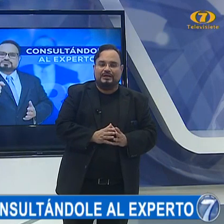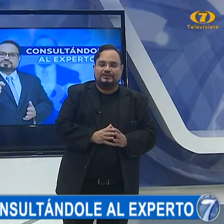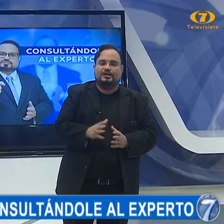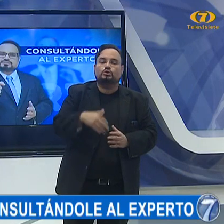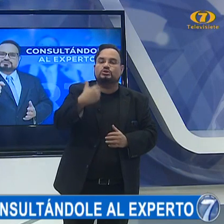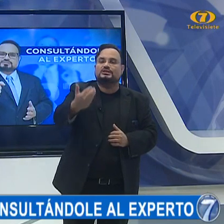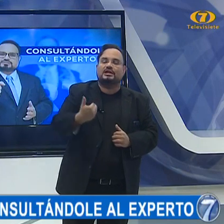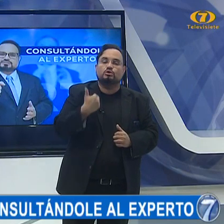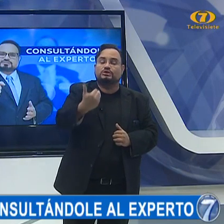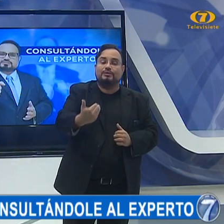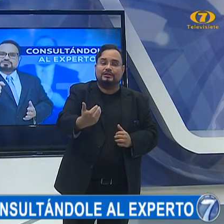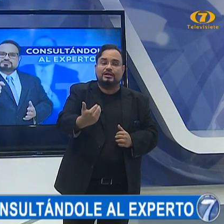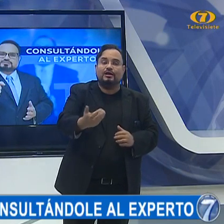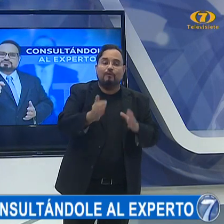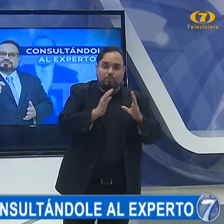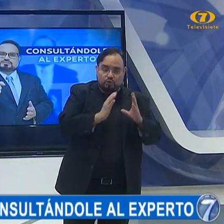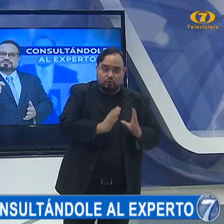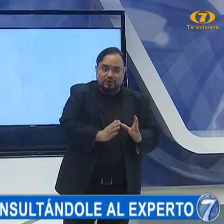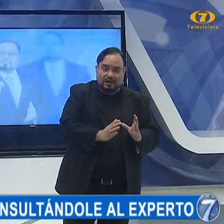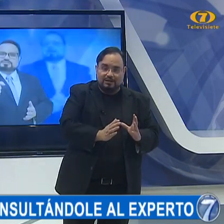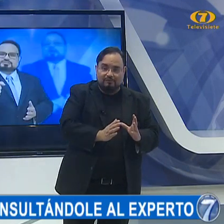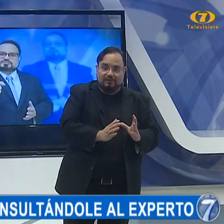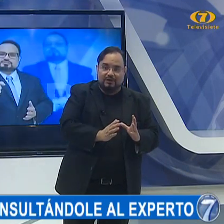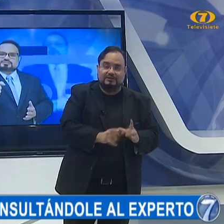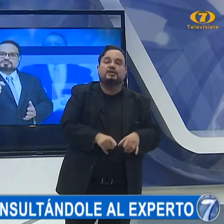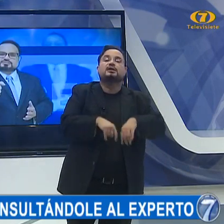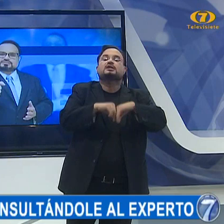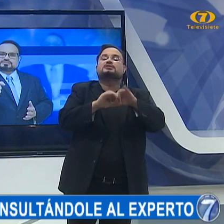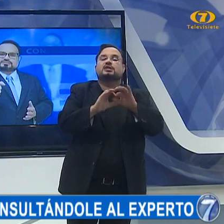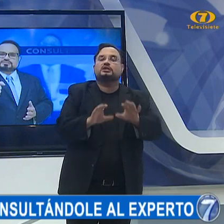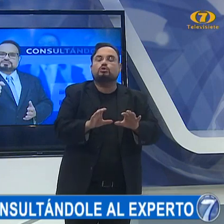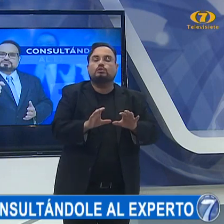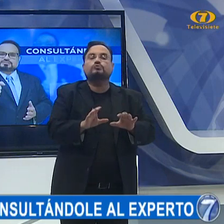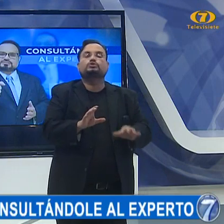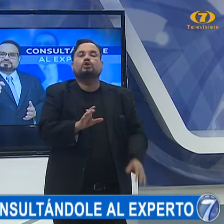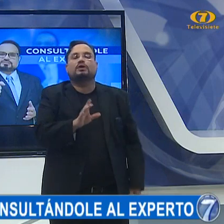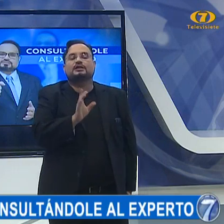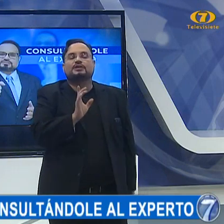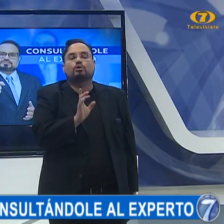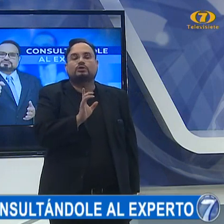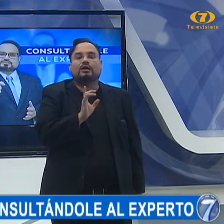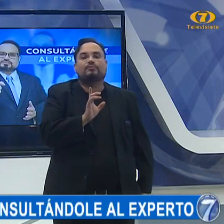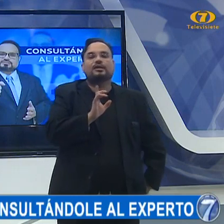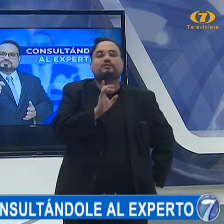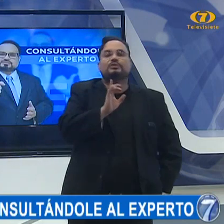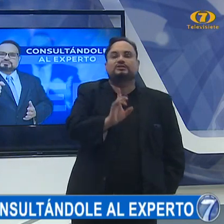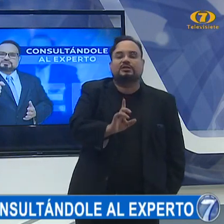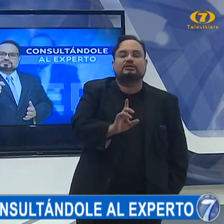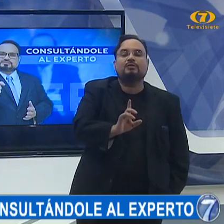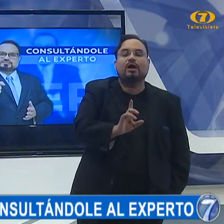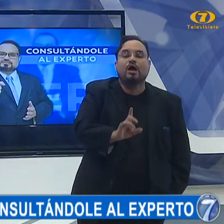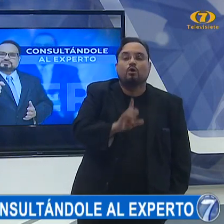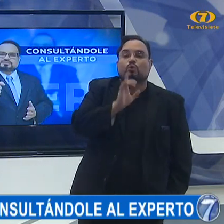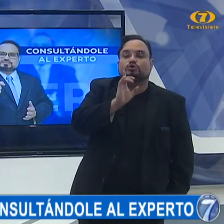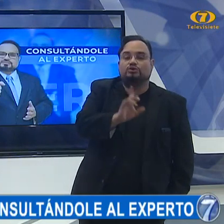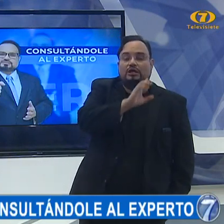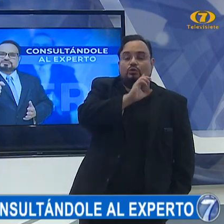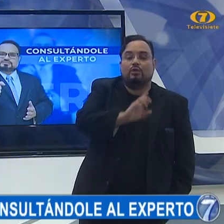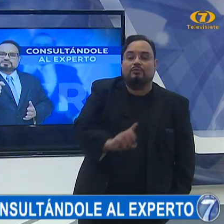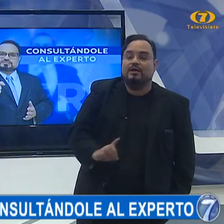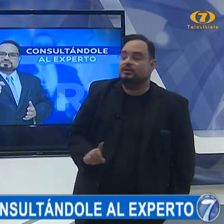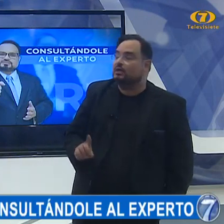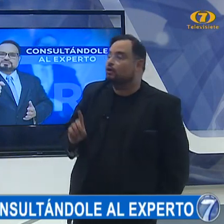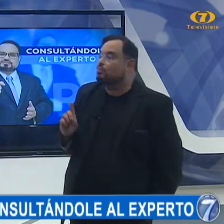su empresa, y entonces ahí usted va a tener la oportunidad de defenderse. Si eso no funciona y se agota la vía administrativa,